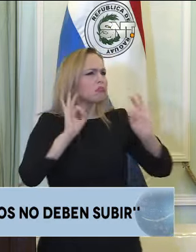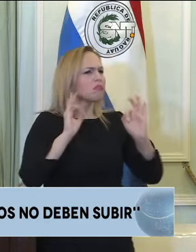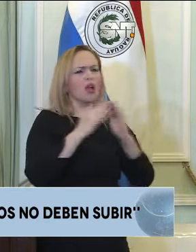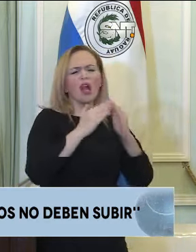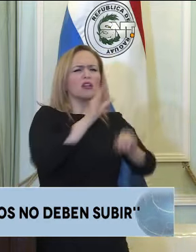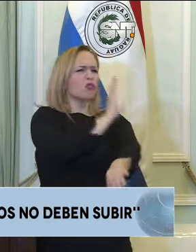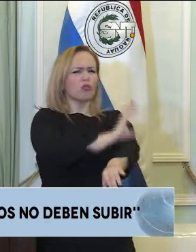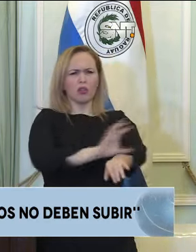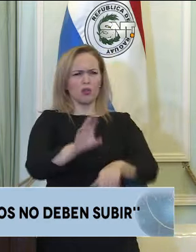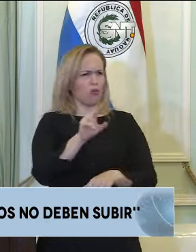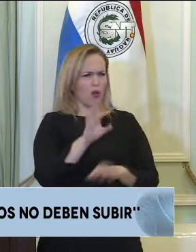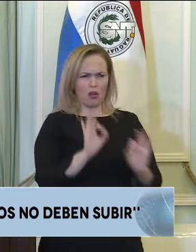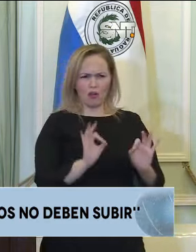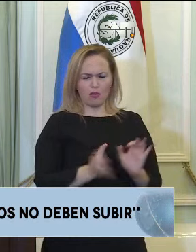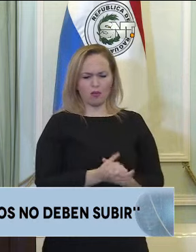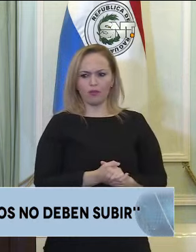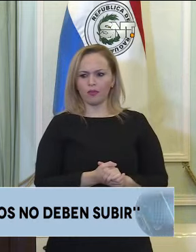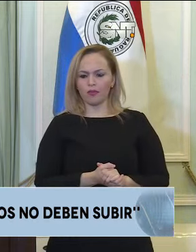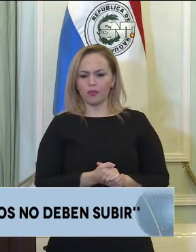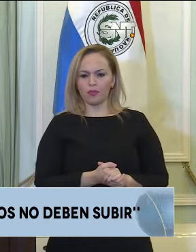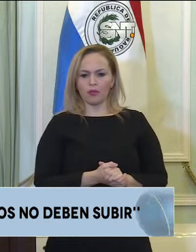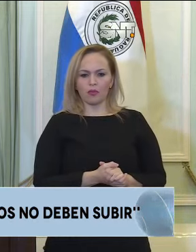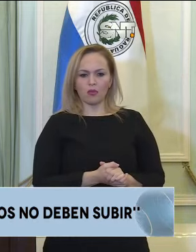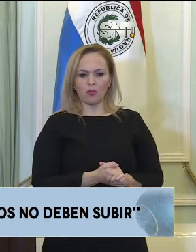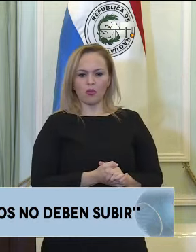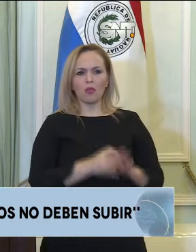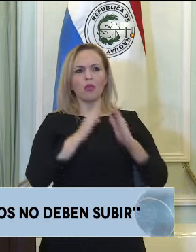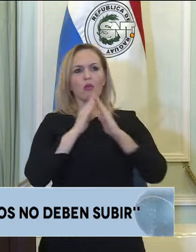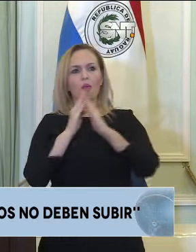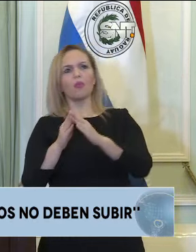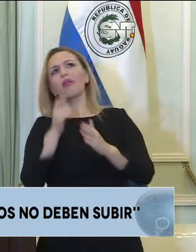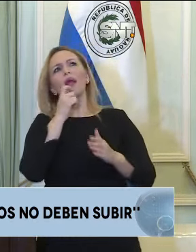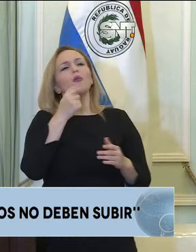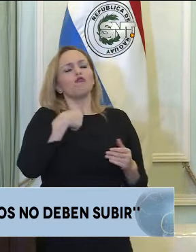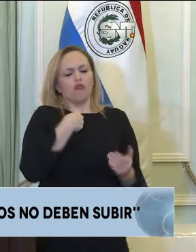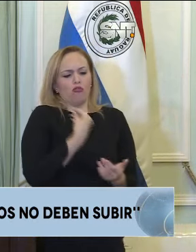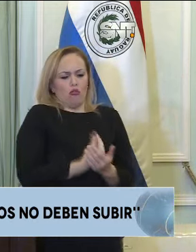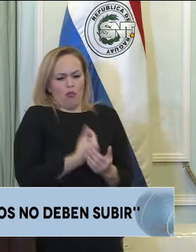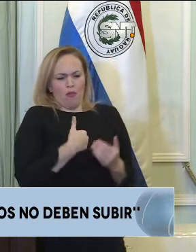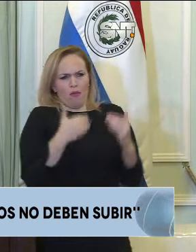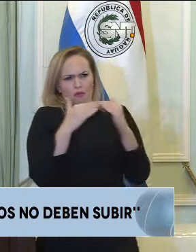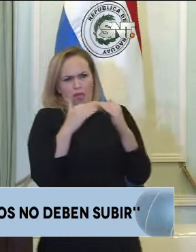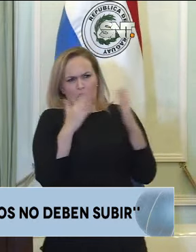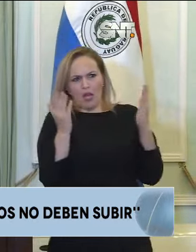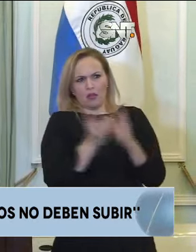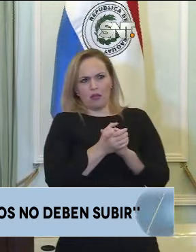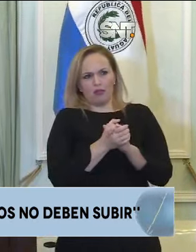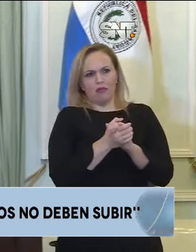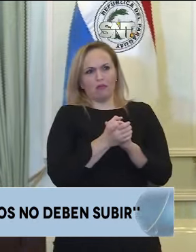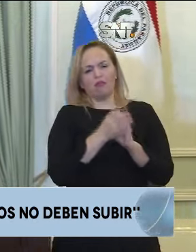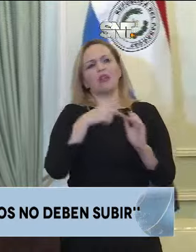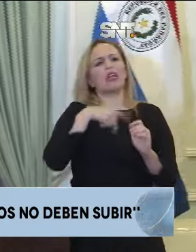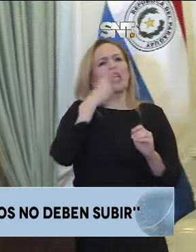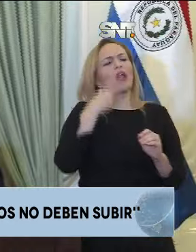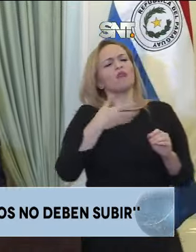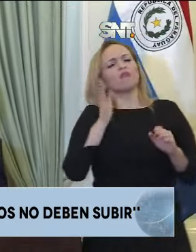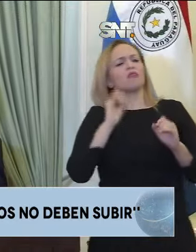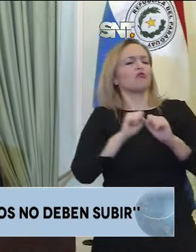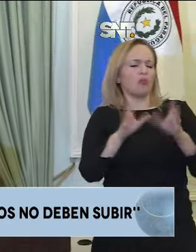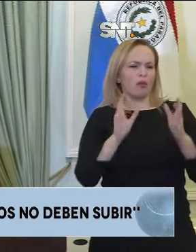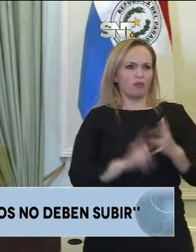domicilio. Gracias. Ministro, en el siguiente escenario de que yo me encuentre en casa, por ejemplo, a Opacia Vila, que me van a hacer en el supermercado,